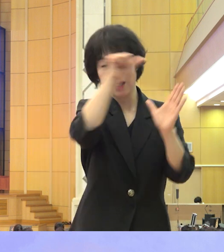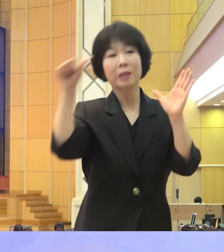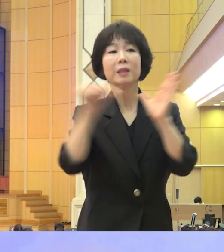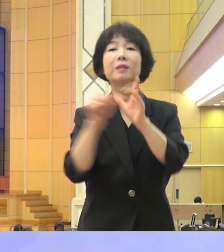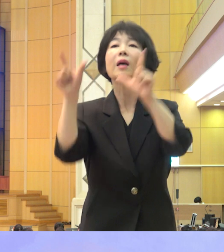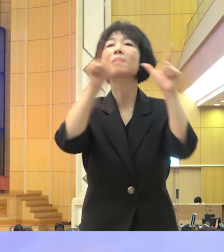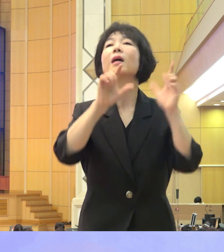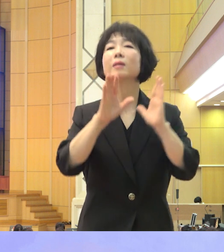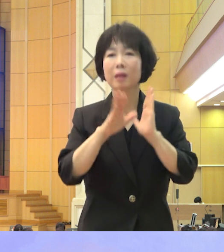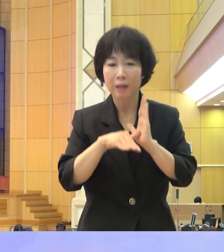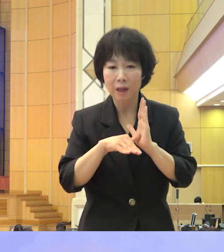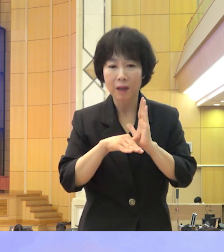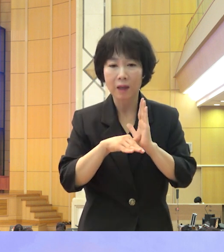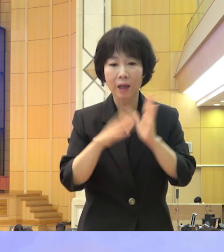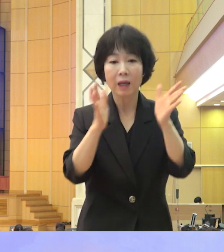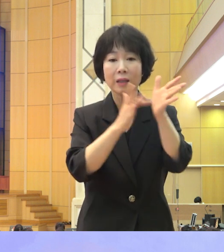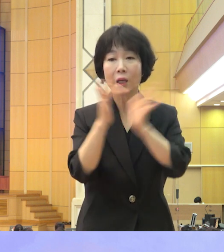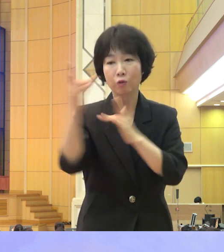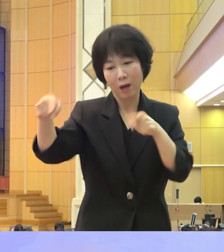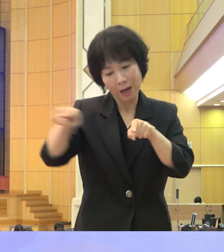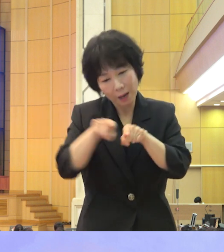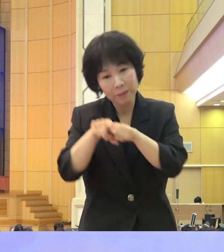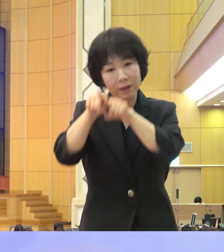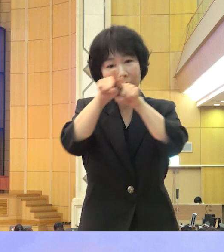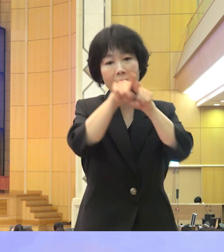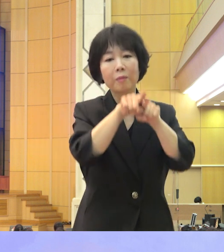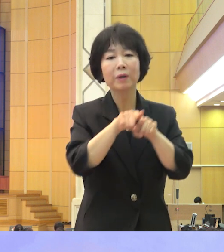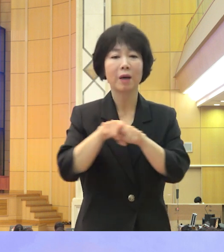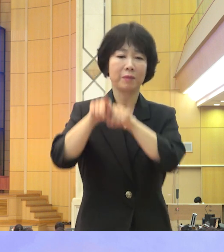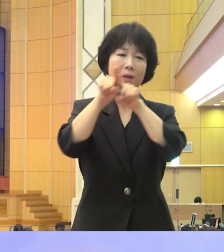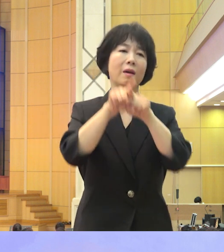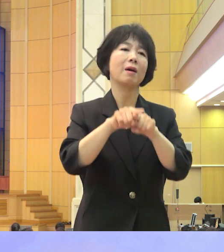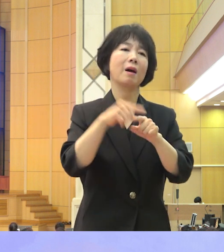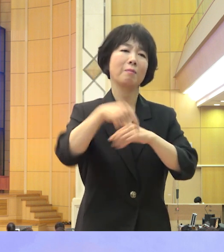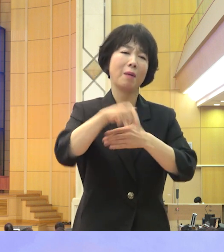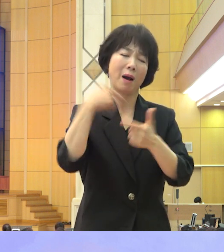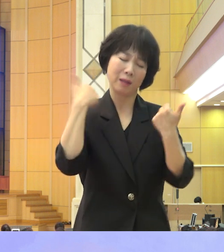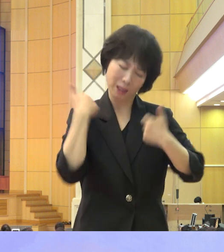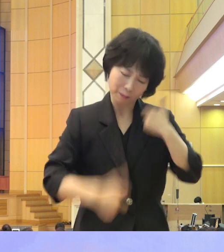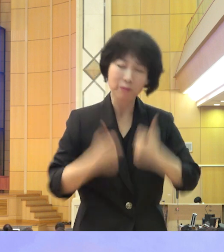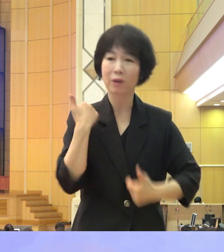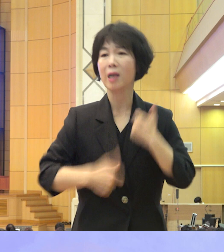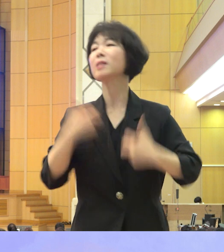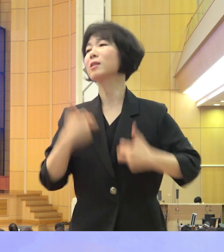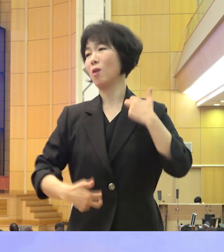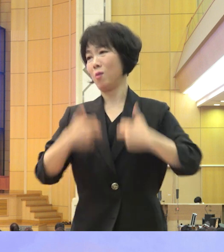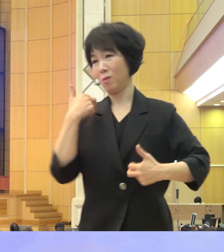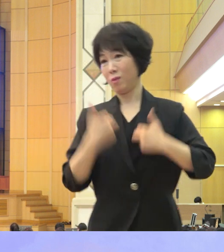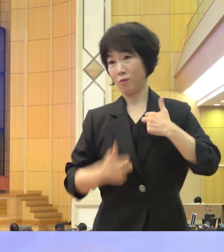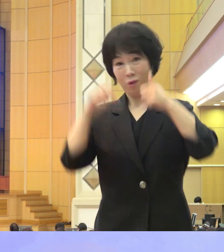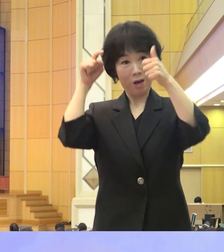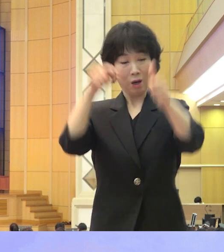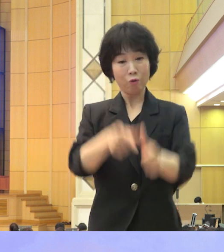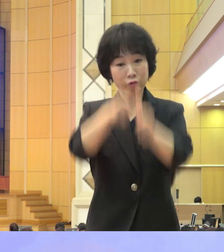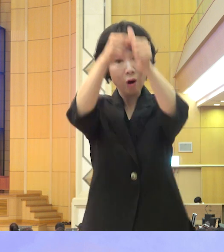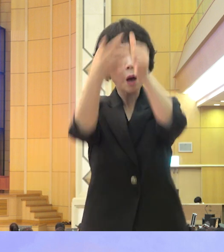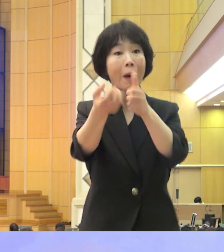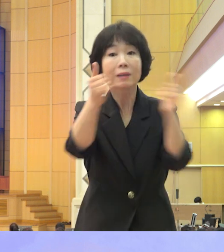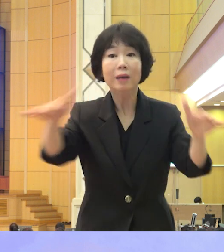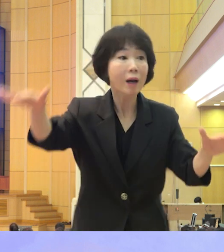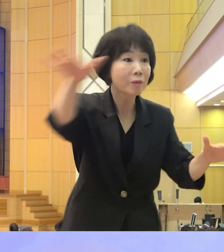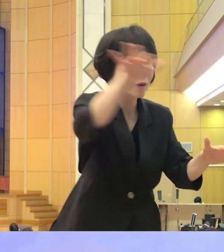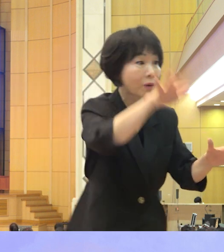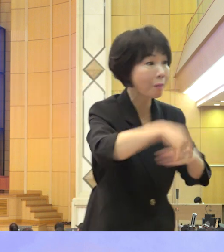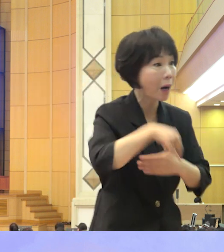인생을 살아도 주 안에서 항상 기뻐하라, 항상 즐거워하라. 구원받은 자를